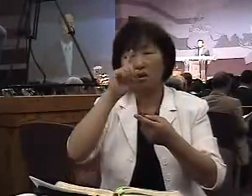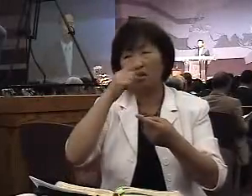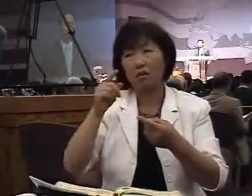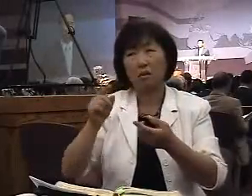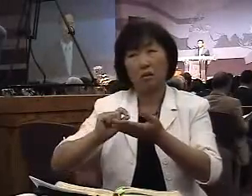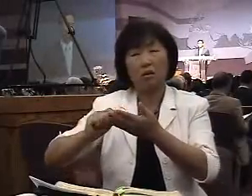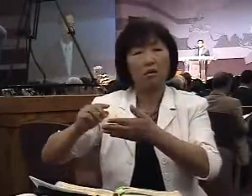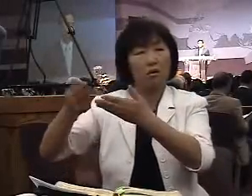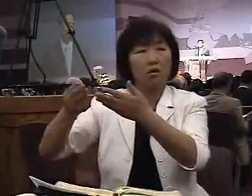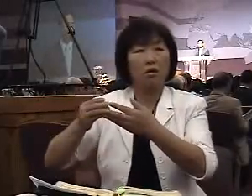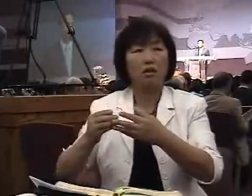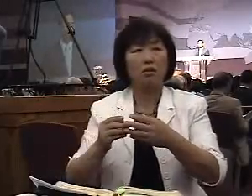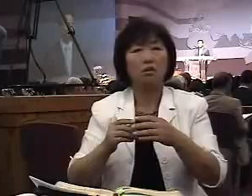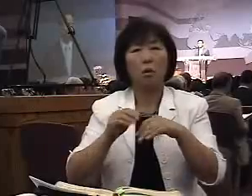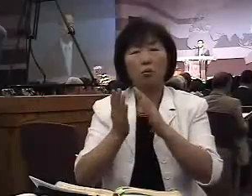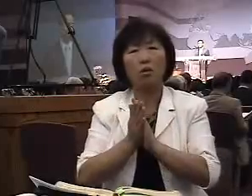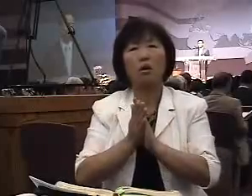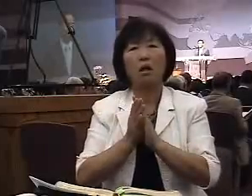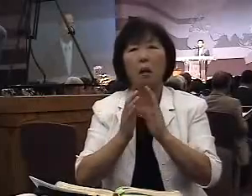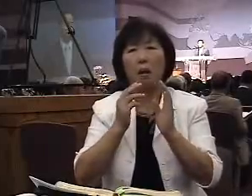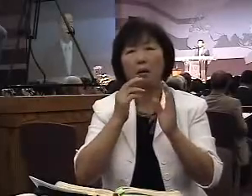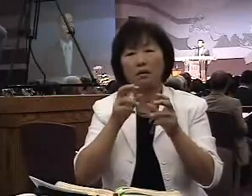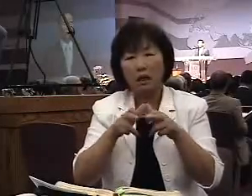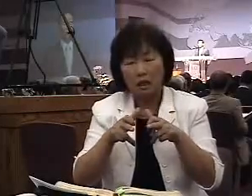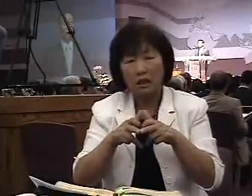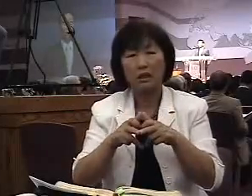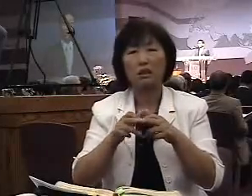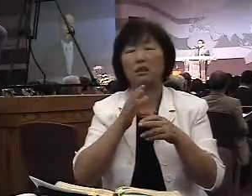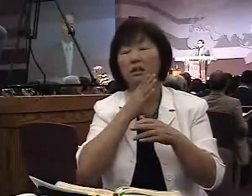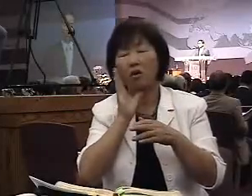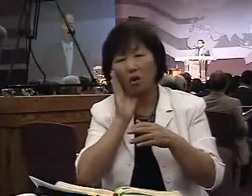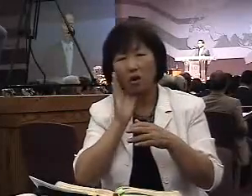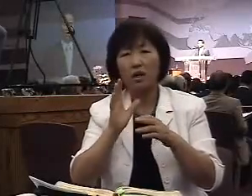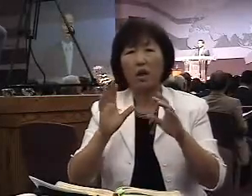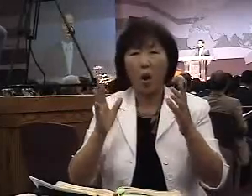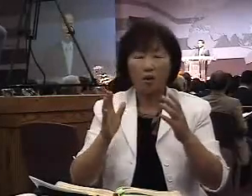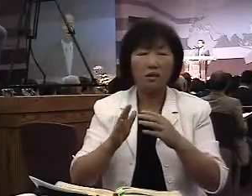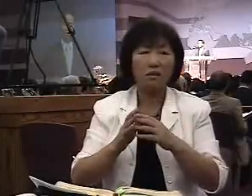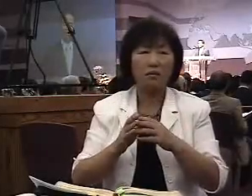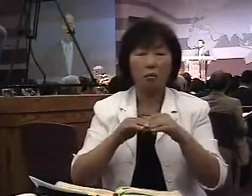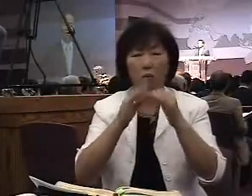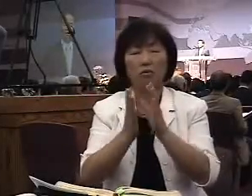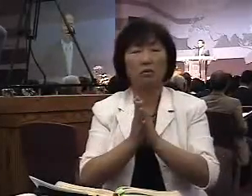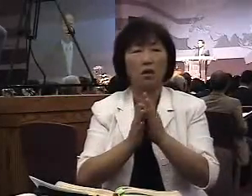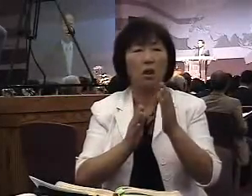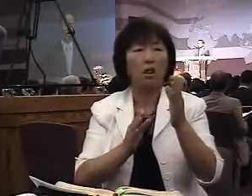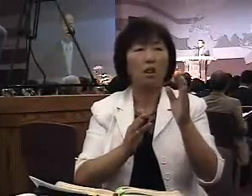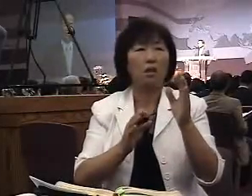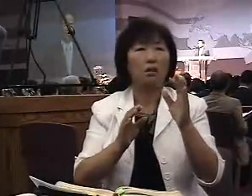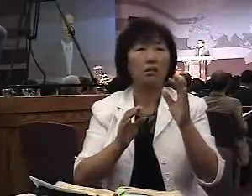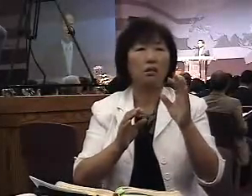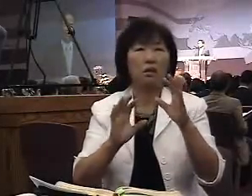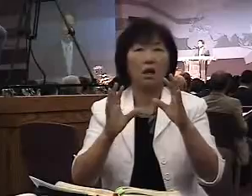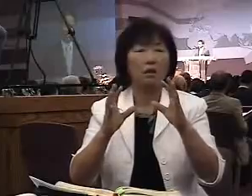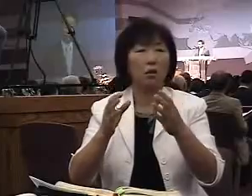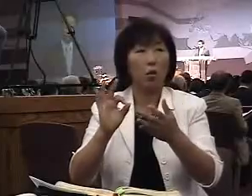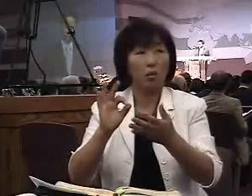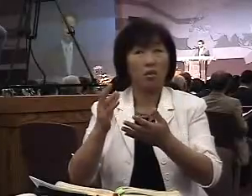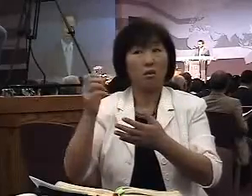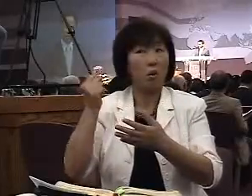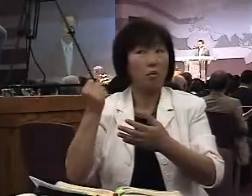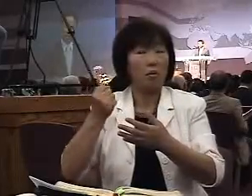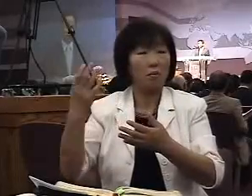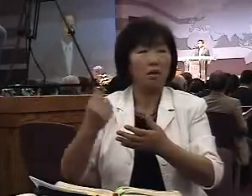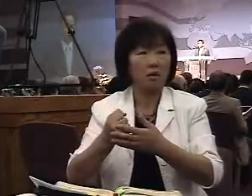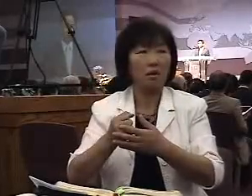위해서 헌금 많이 해주셔서 감사합니다. 액수가 5,100불 이상, 죄송합니다.